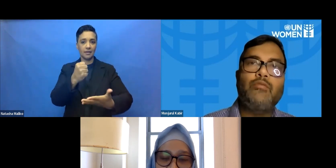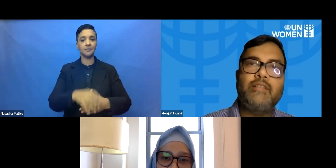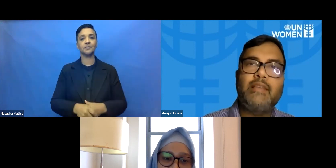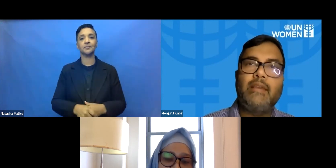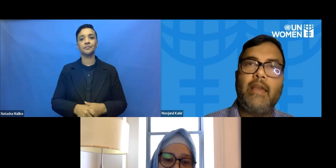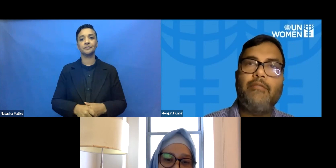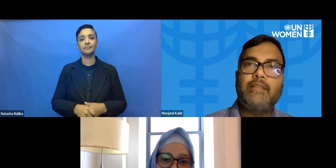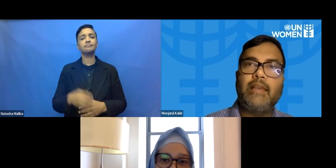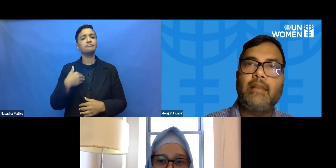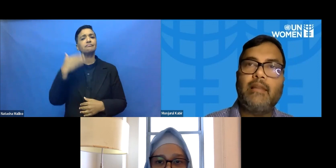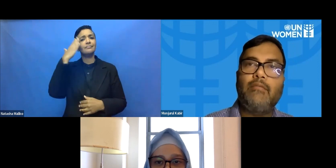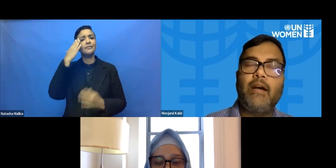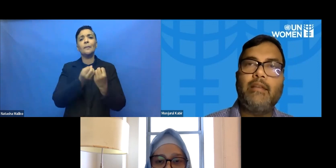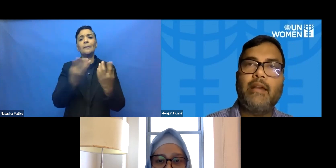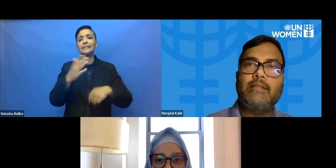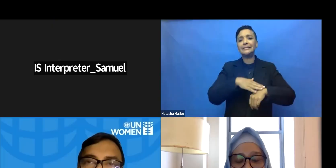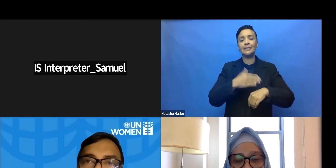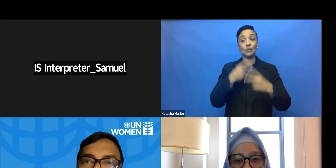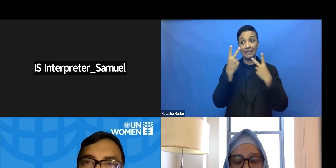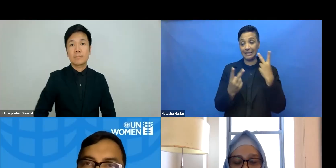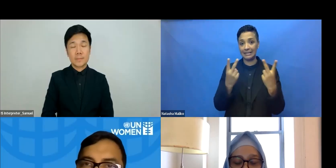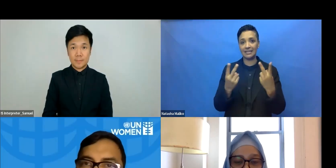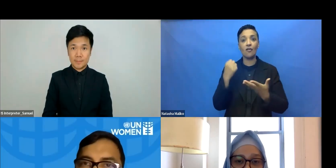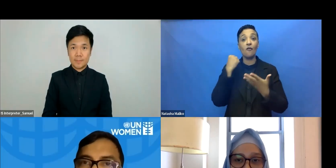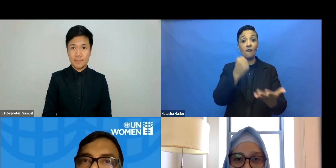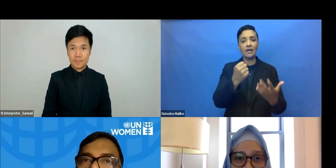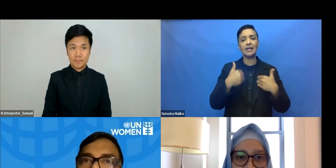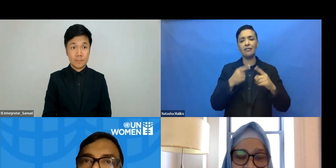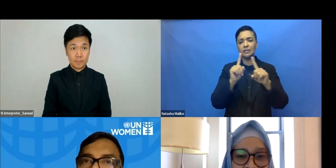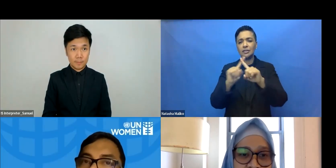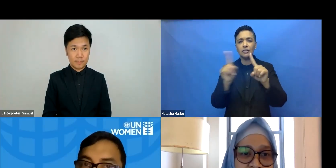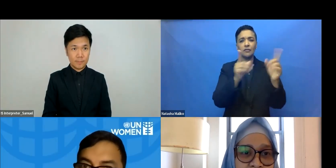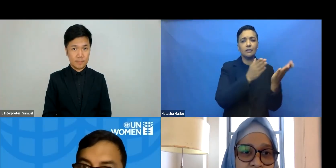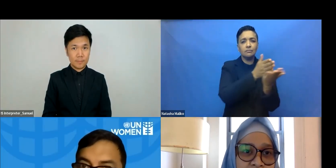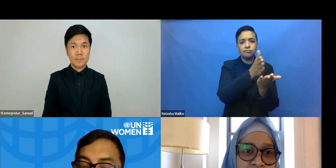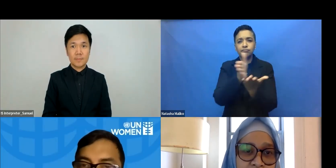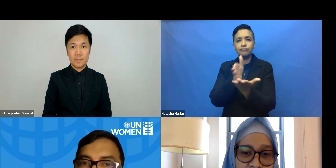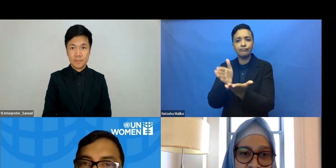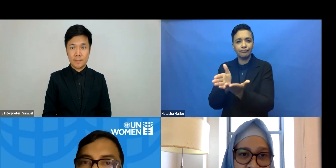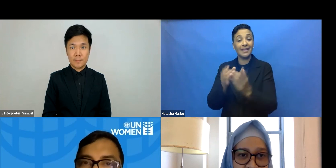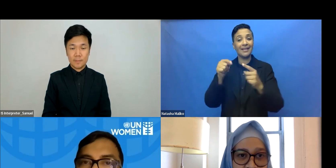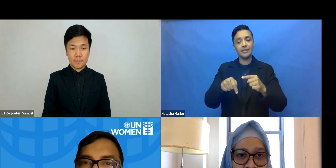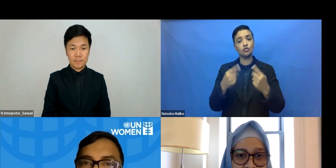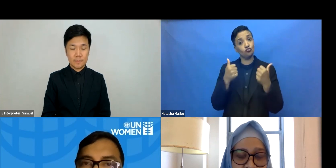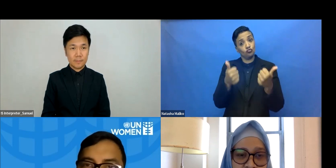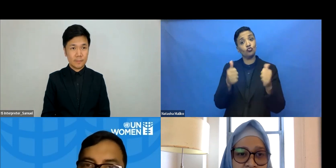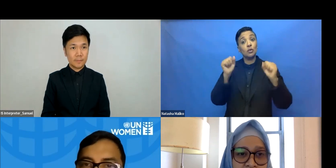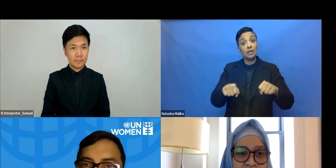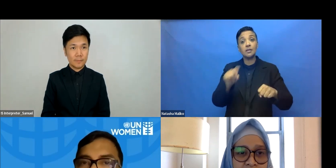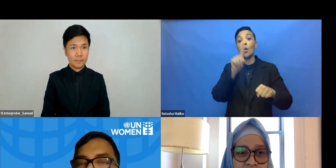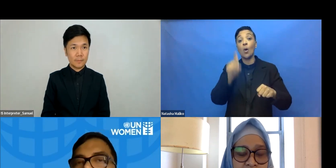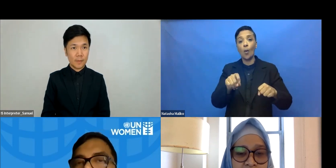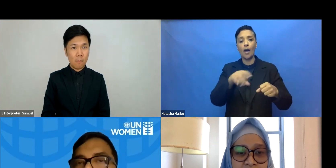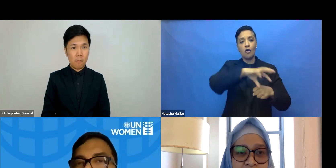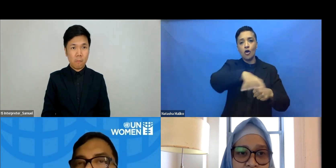financement. Pour finir, nous voyons qu'il